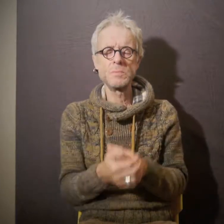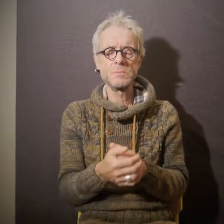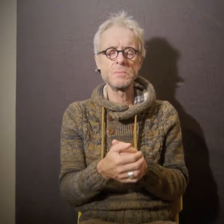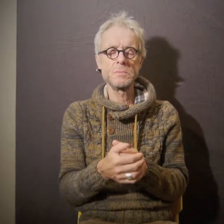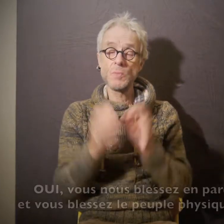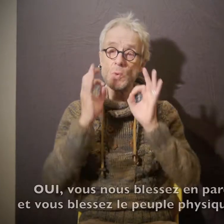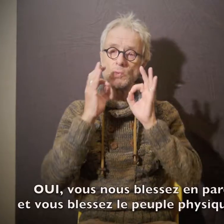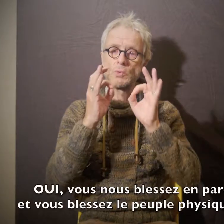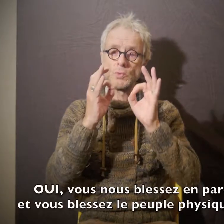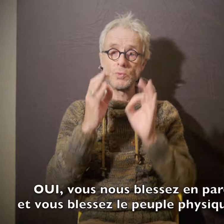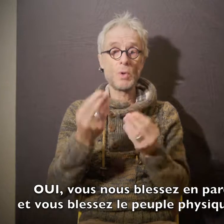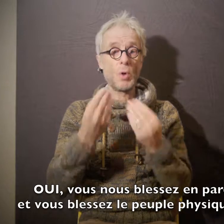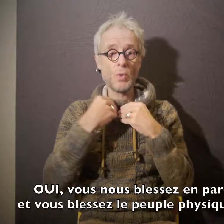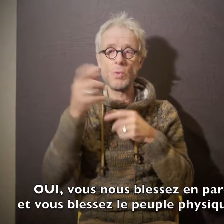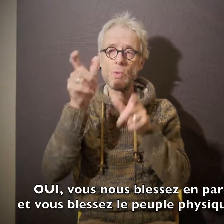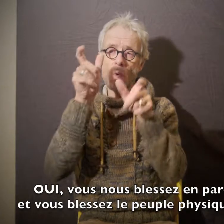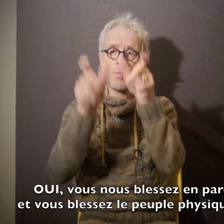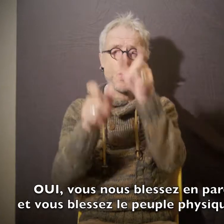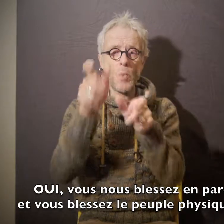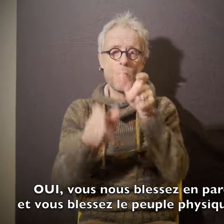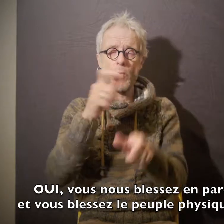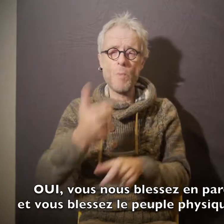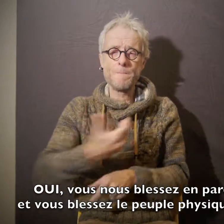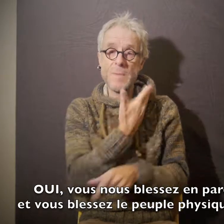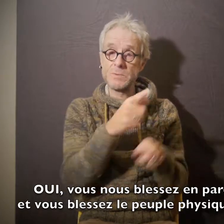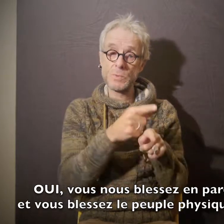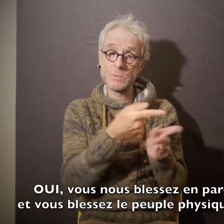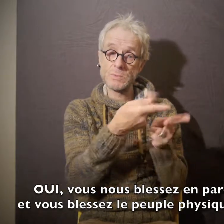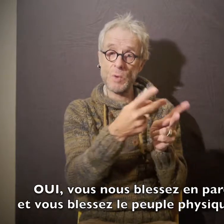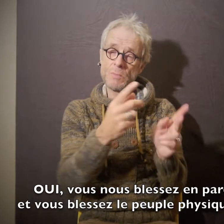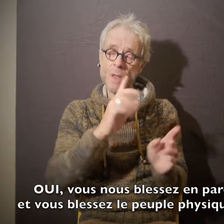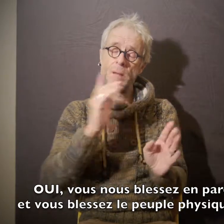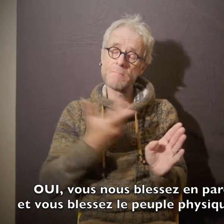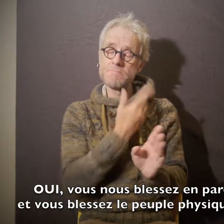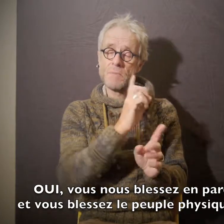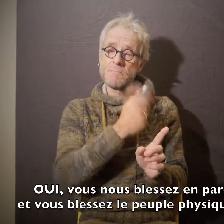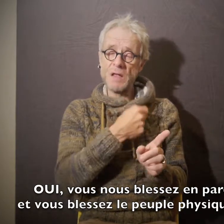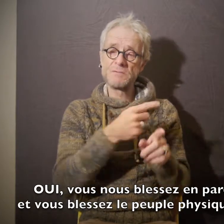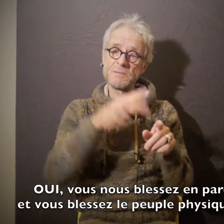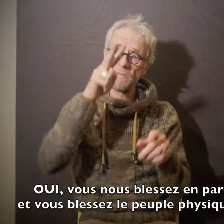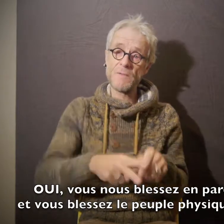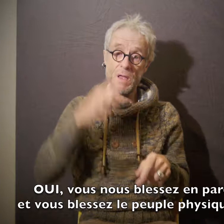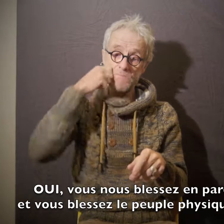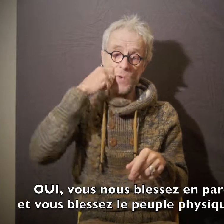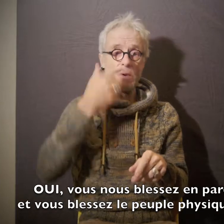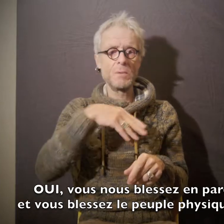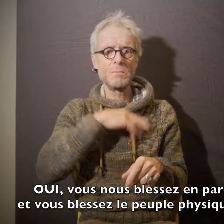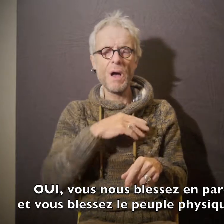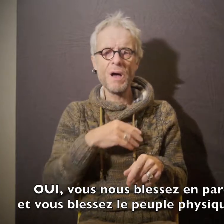Oui, vous nous blessez en parole et vous blessez le peuple physiquement, en utilisant des armes de guerre sur